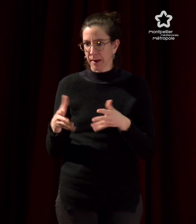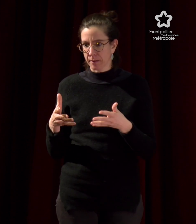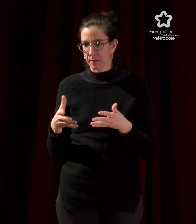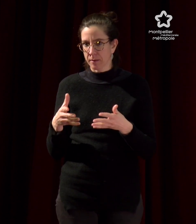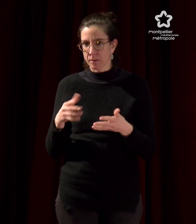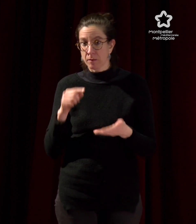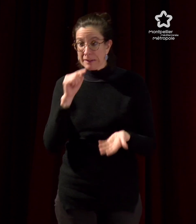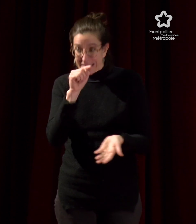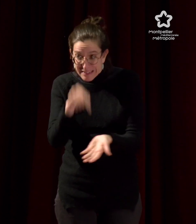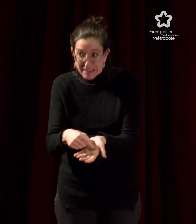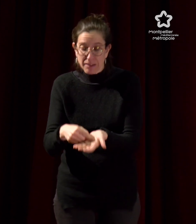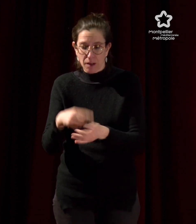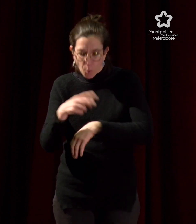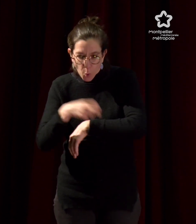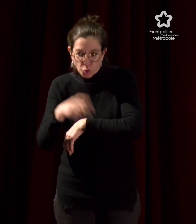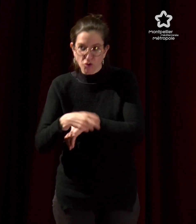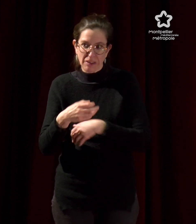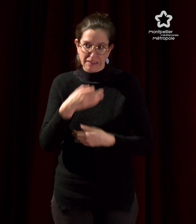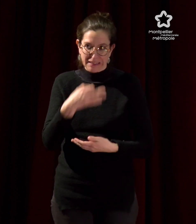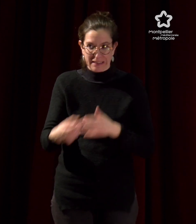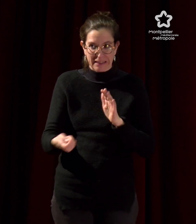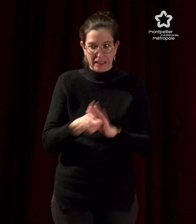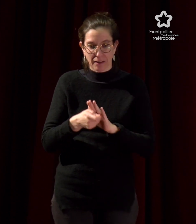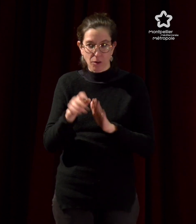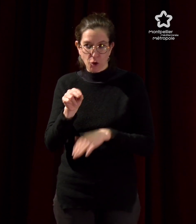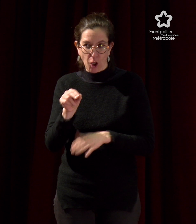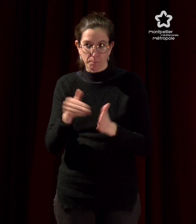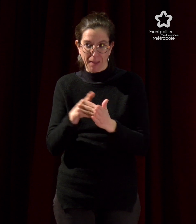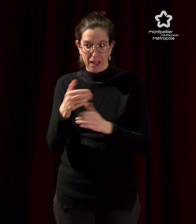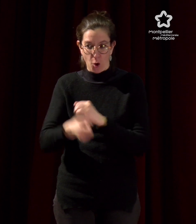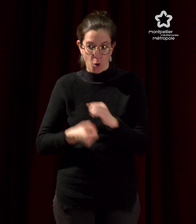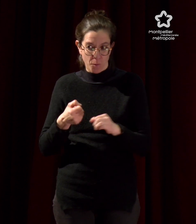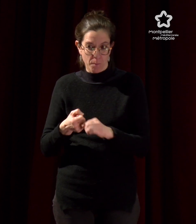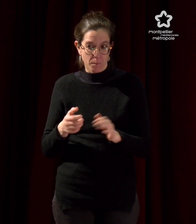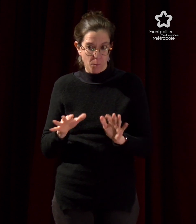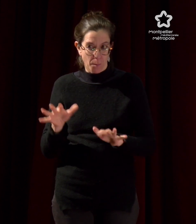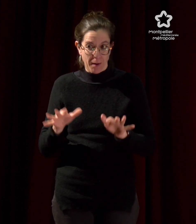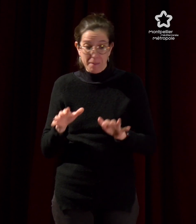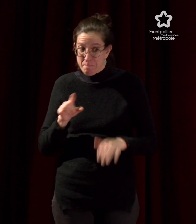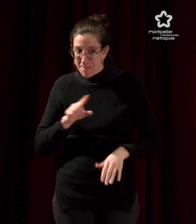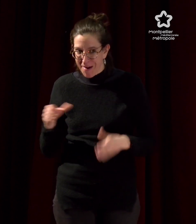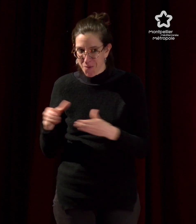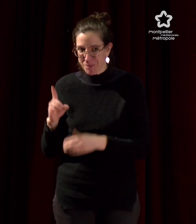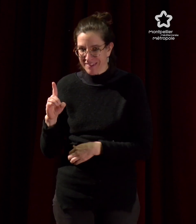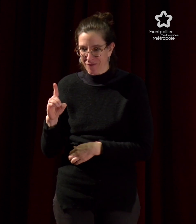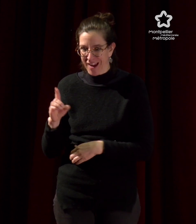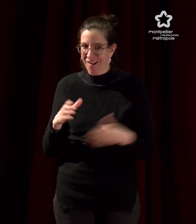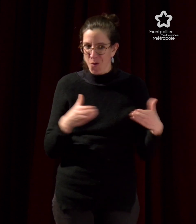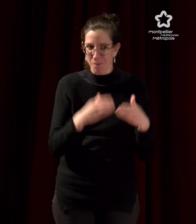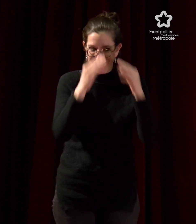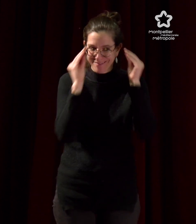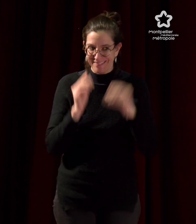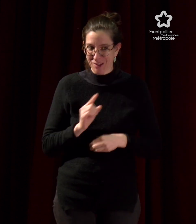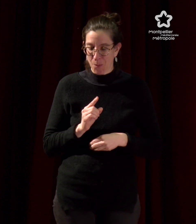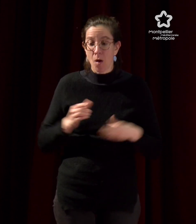même plus anciens que ça, qui dateraient même de 30 000 ans. Donc, mais c'est pas Denisova ou Néandertal, ce serait peut-être des